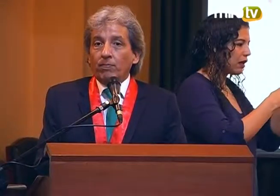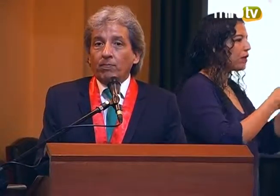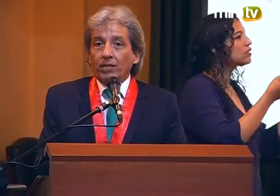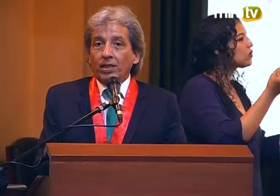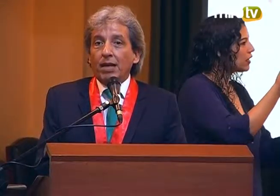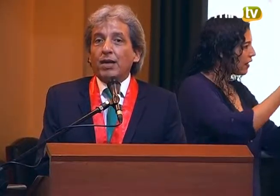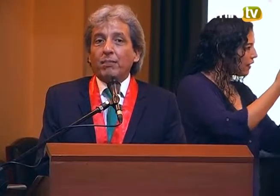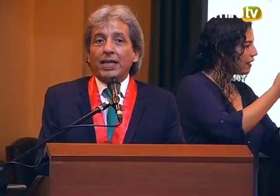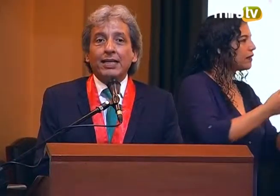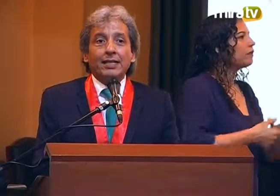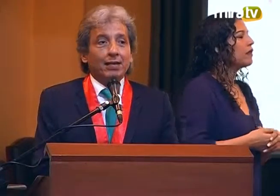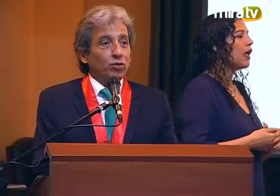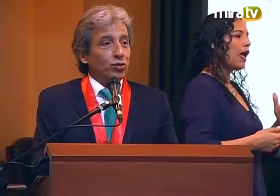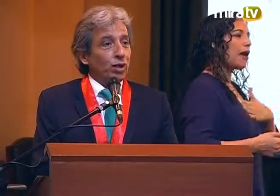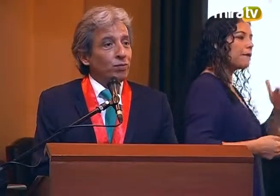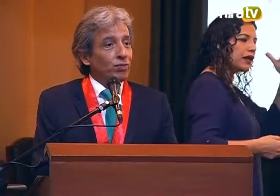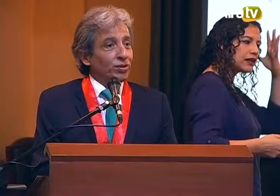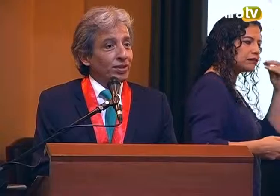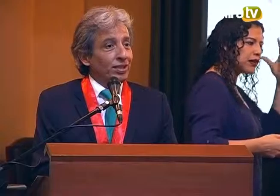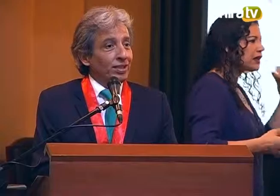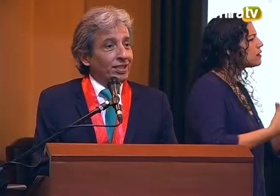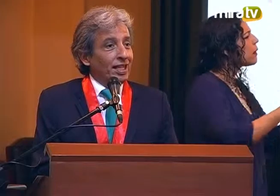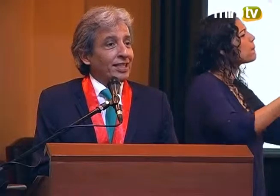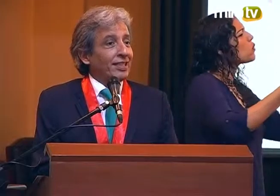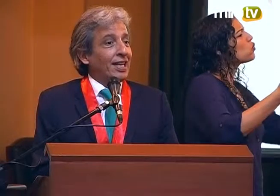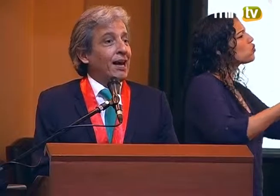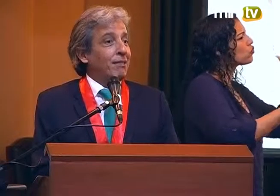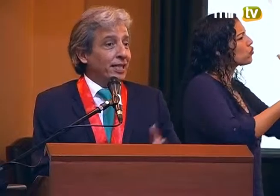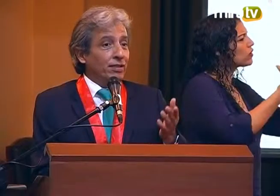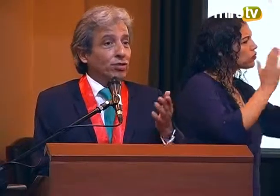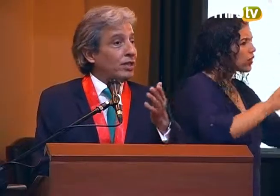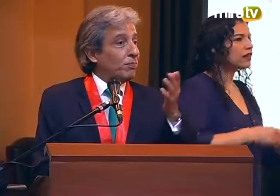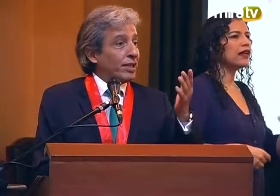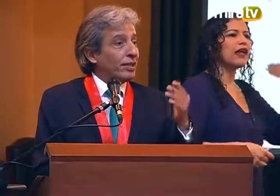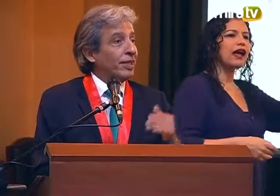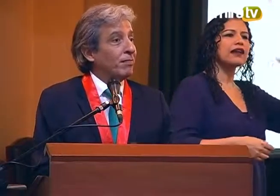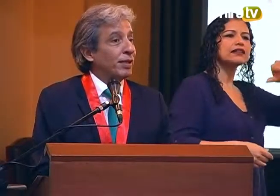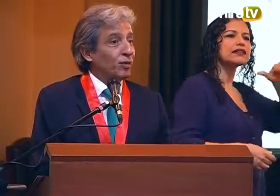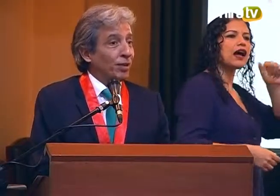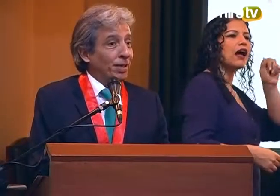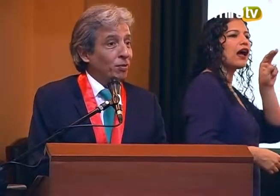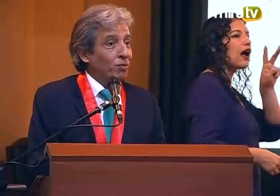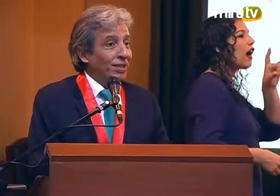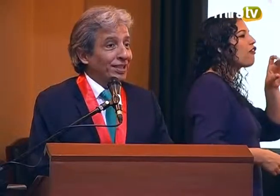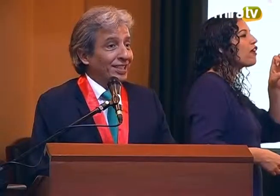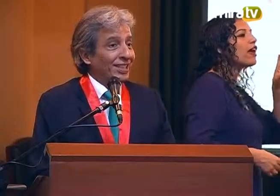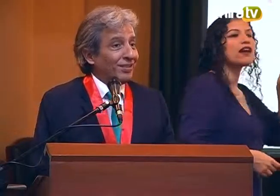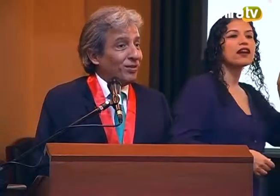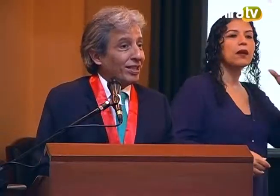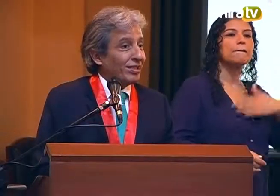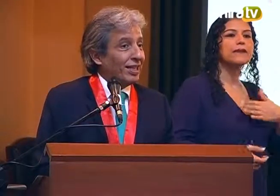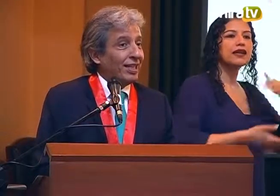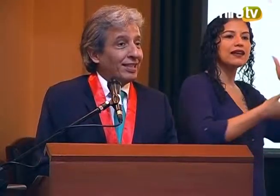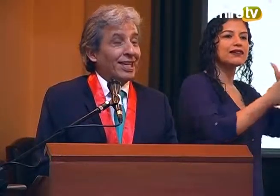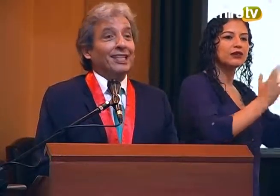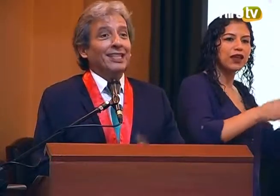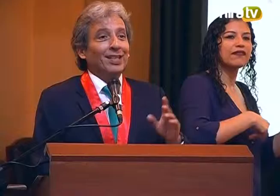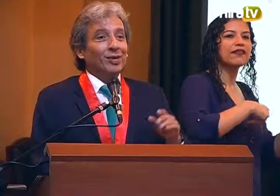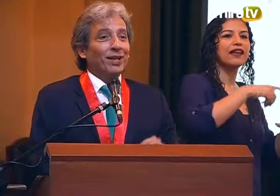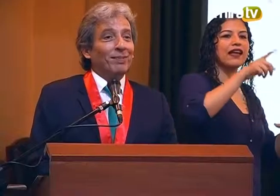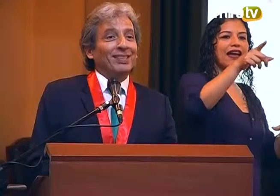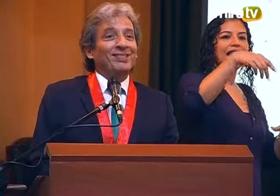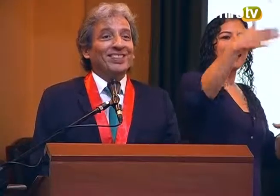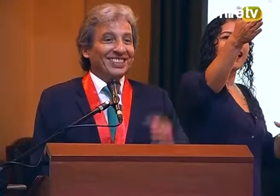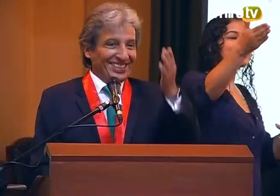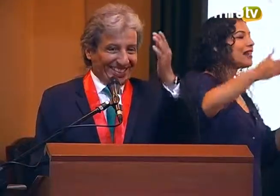tengo en mi experiencia muchos alumnos. Aquí está Javier y no sé si por aquí está Alberto de Belaunde, ¿no? Que está de